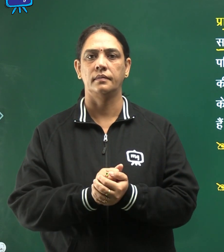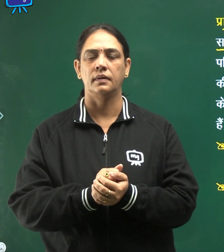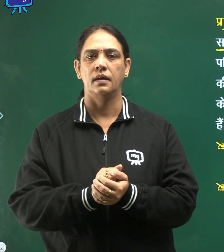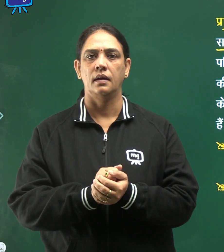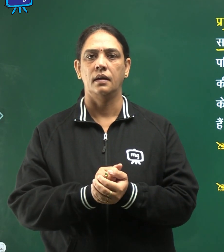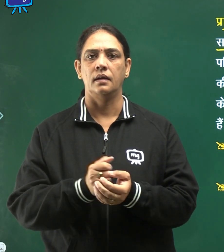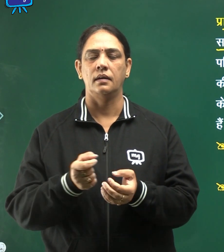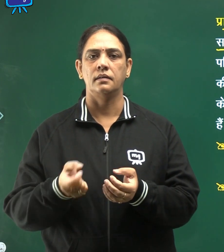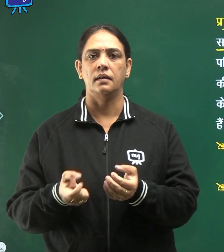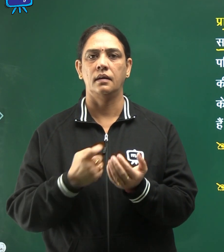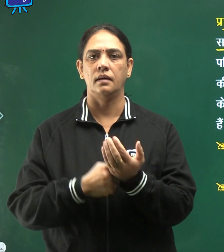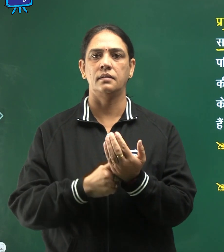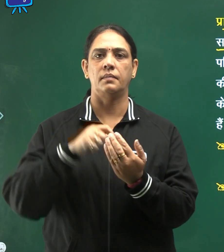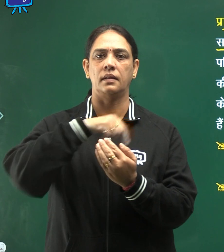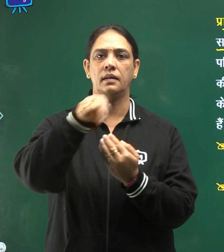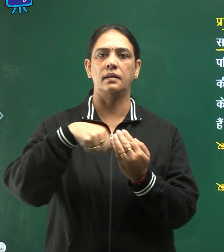संबंधित